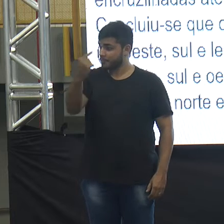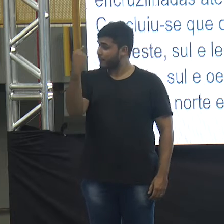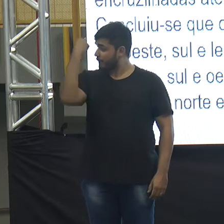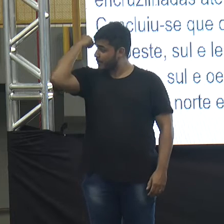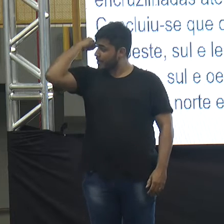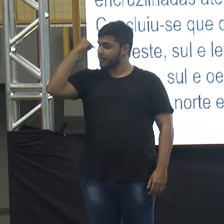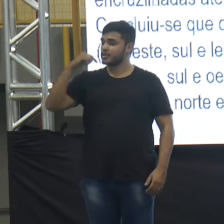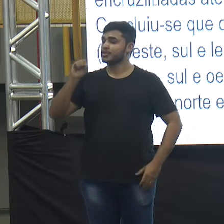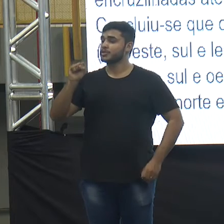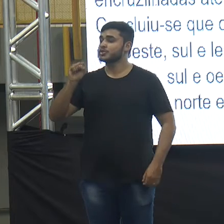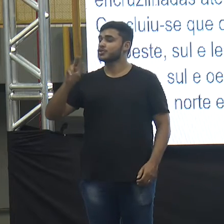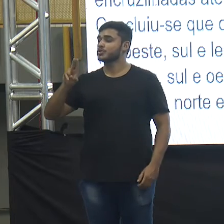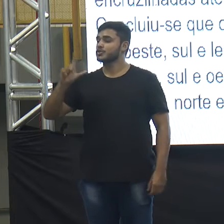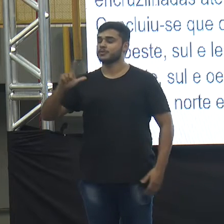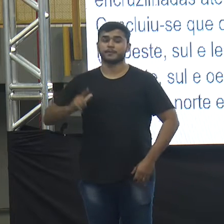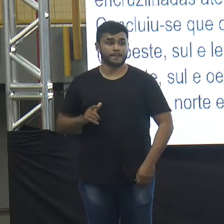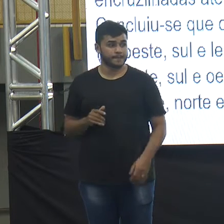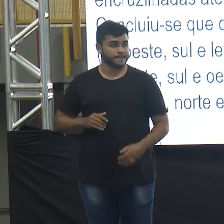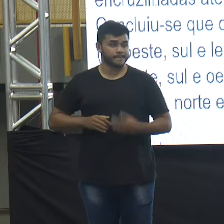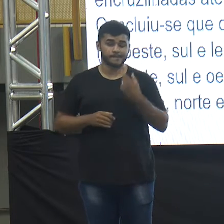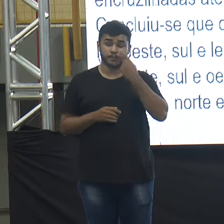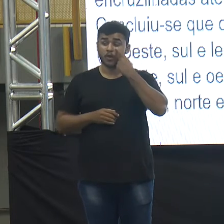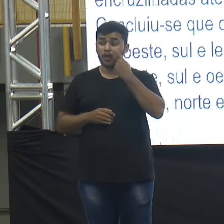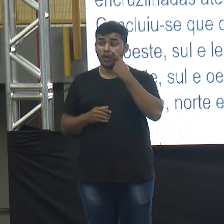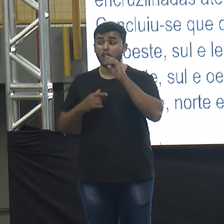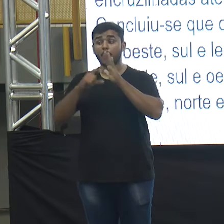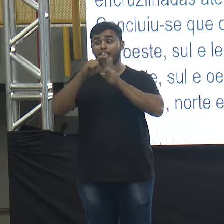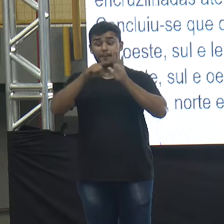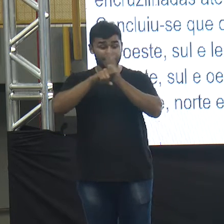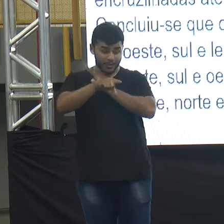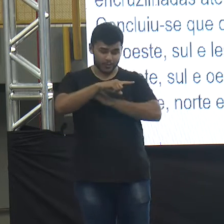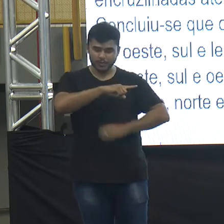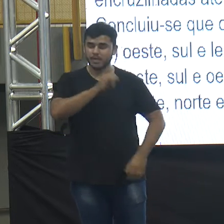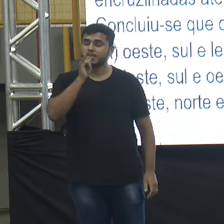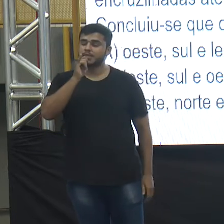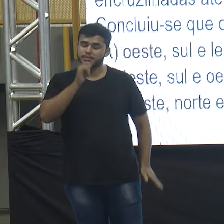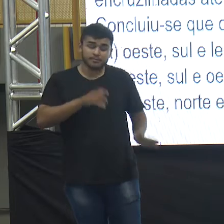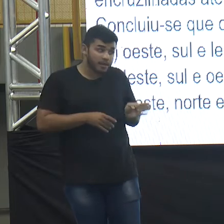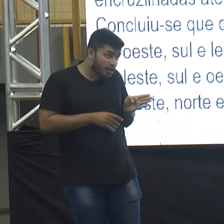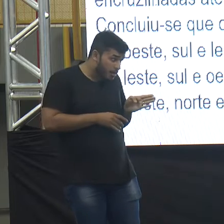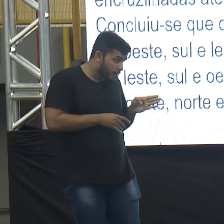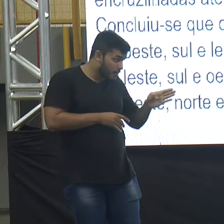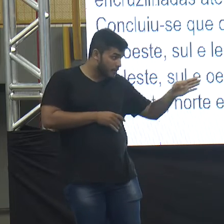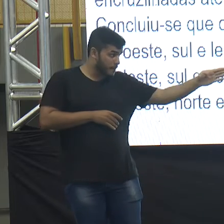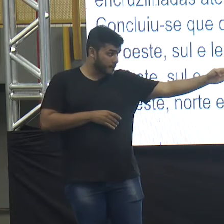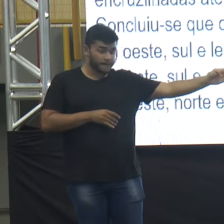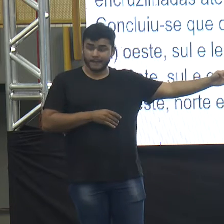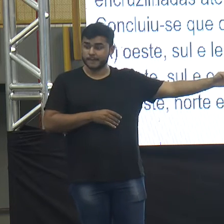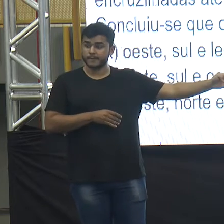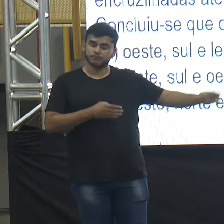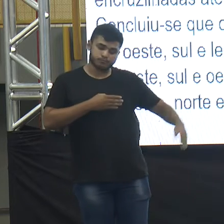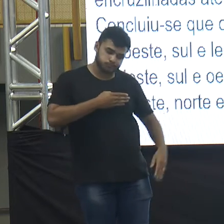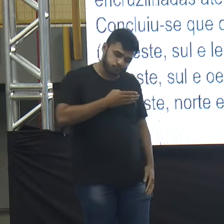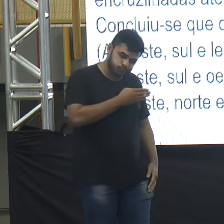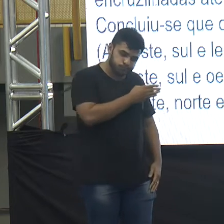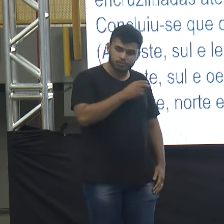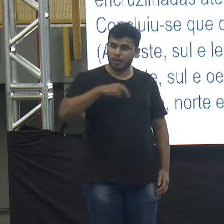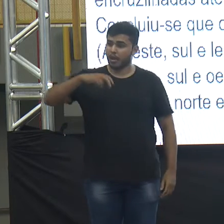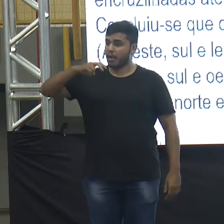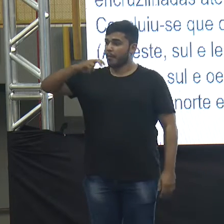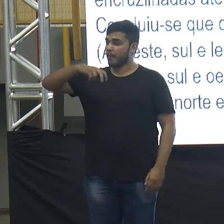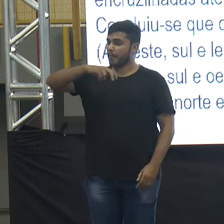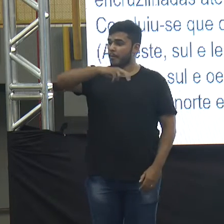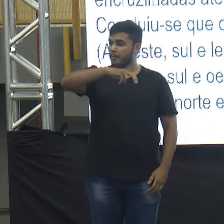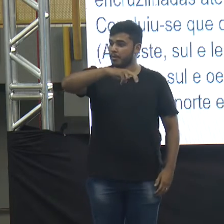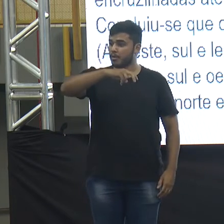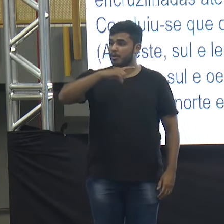O enunciado da questão. O camarada vai pegar o caminho da esquerda, então ele já pega o oeste. Foi. Olha a